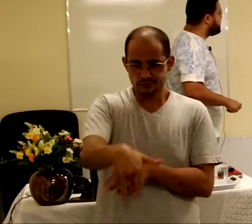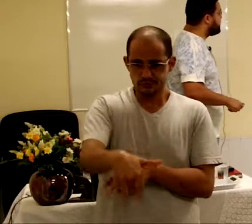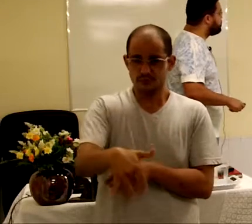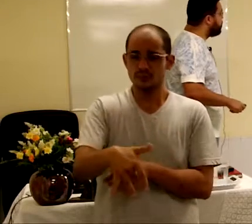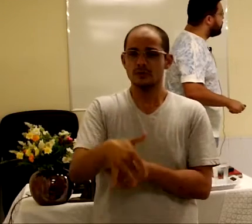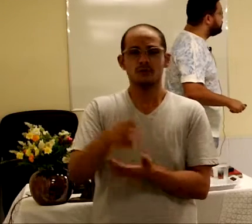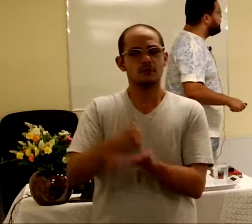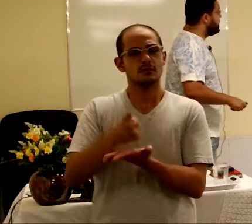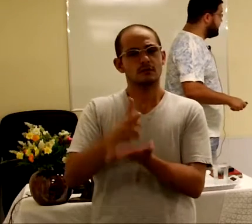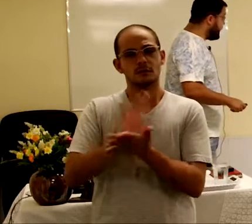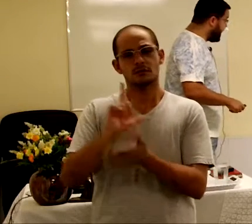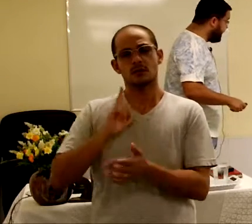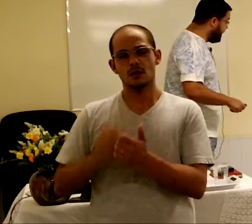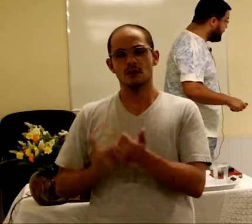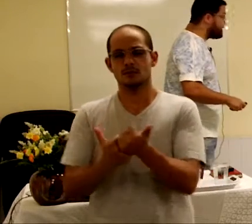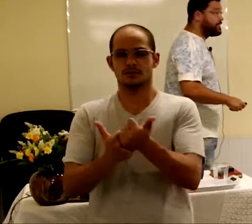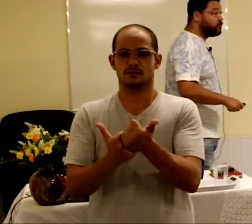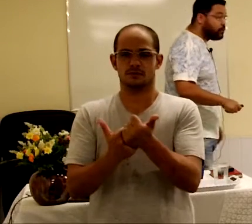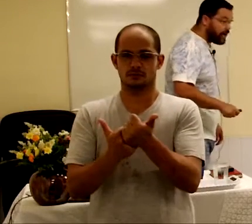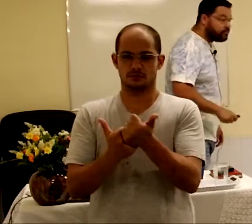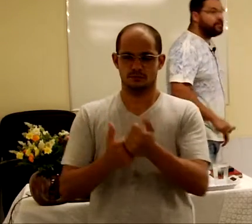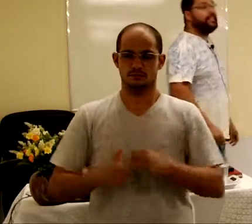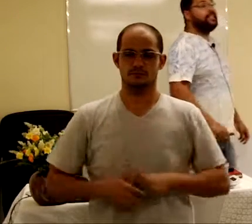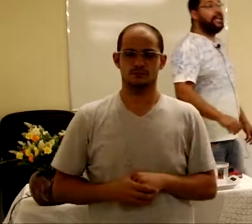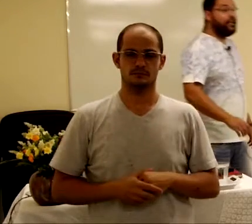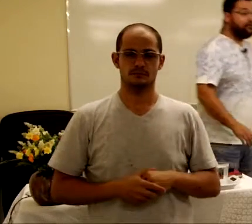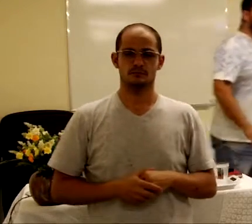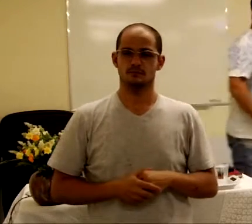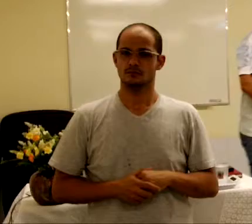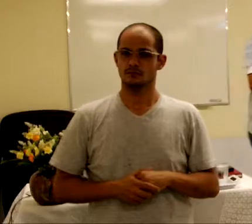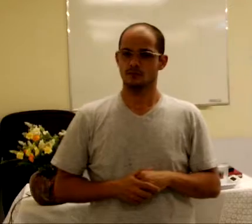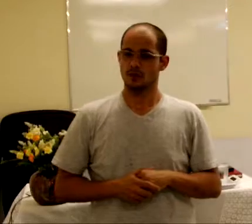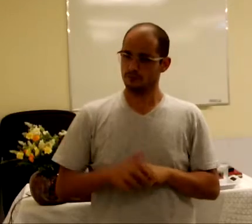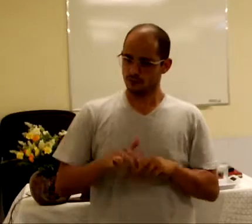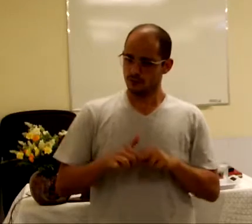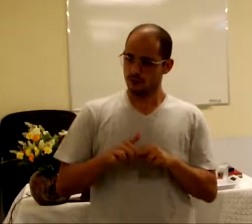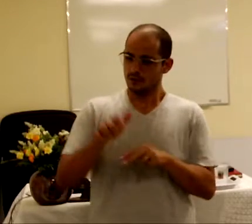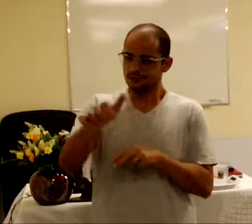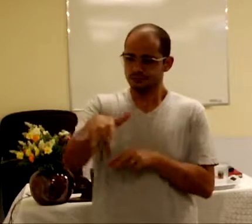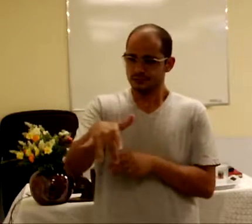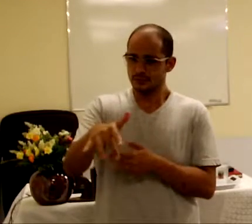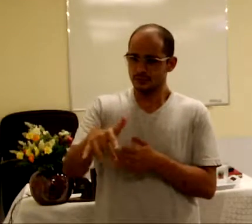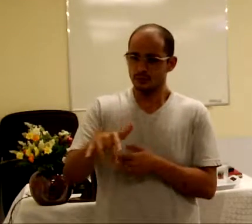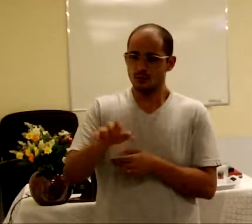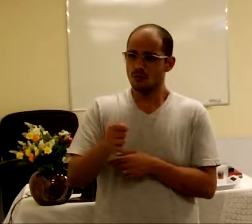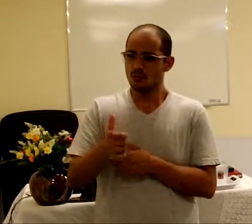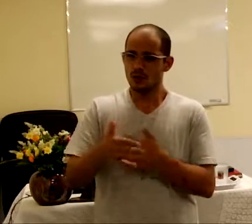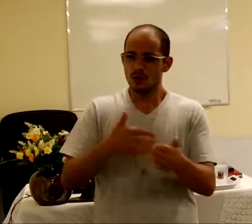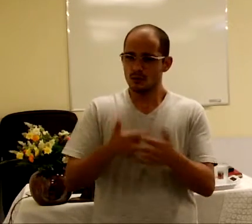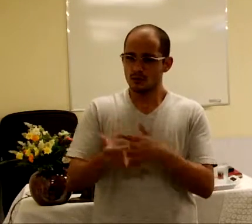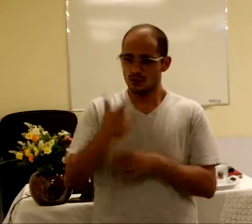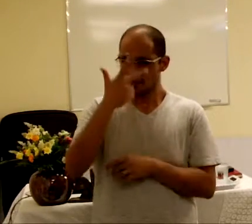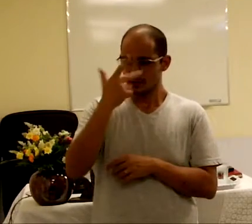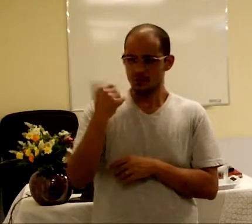estar, de certo modo, dele saturado. Nenhum ser, nem aquela barata que